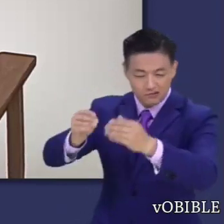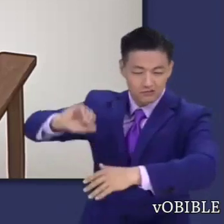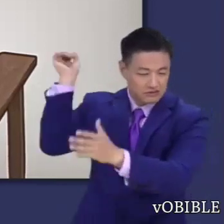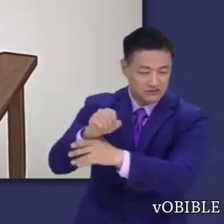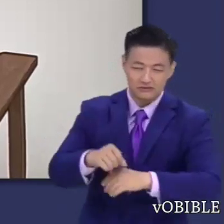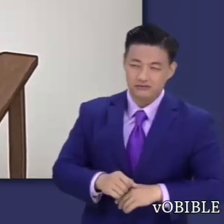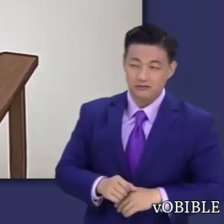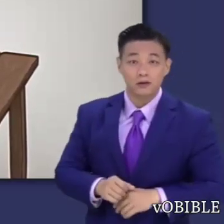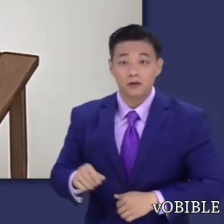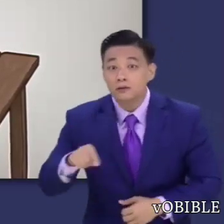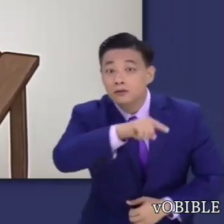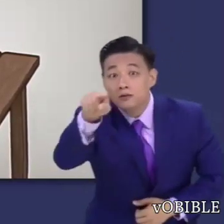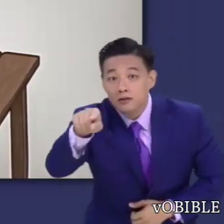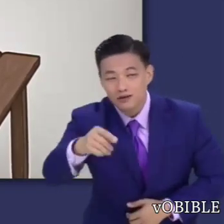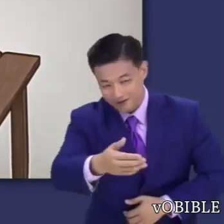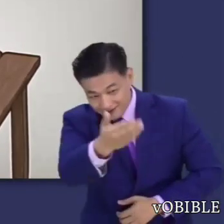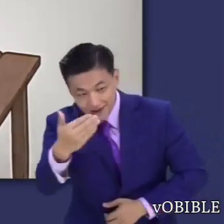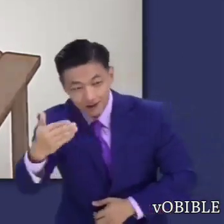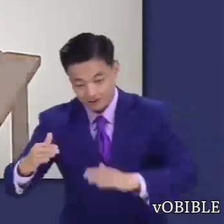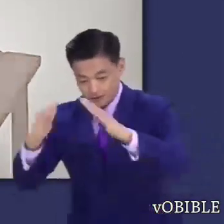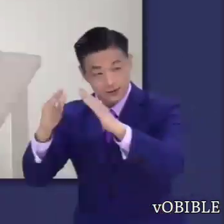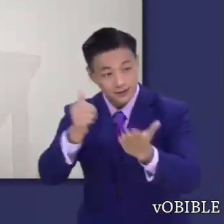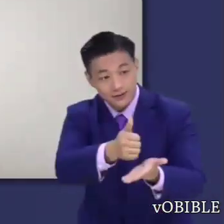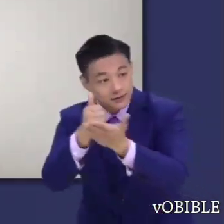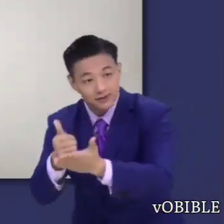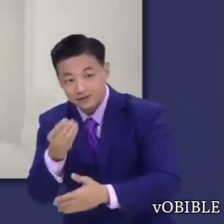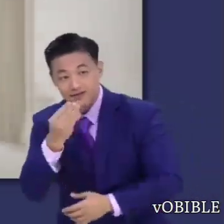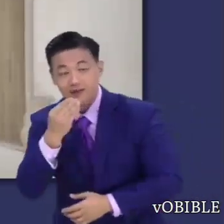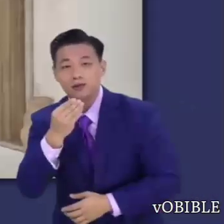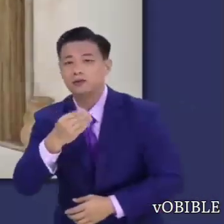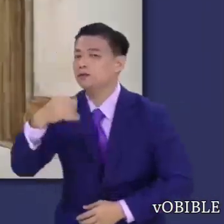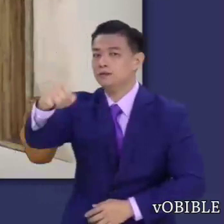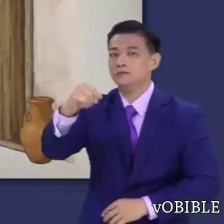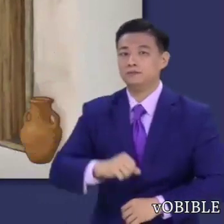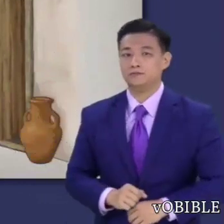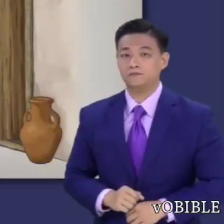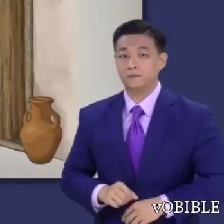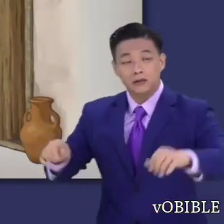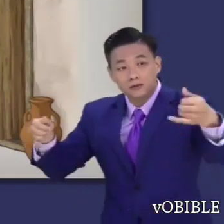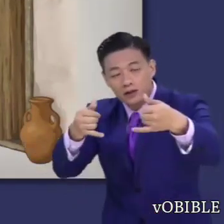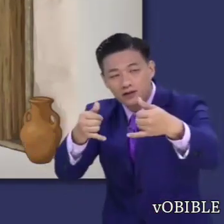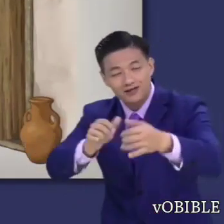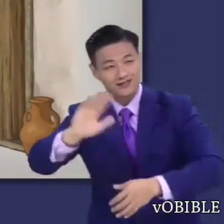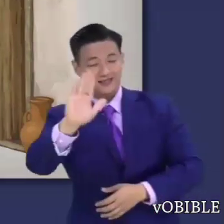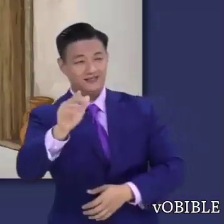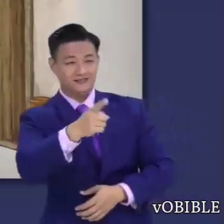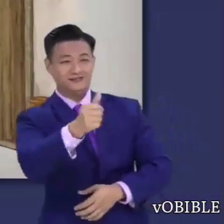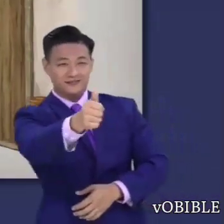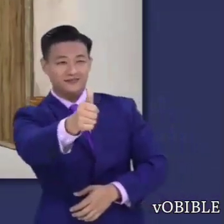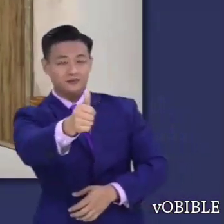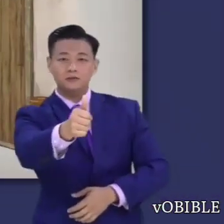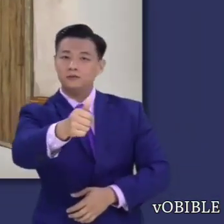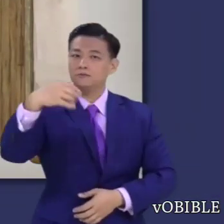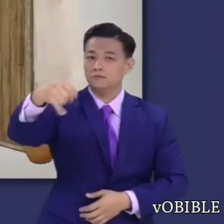于怎样对待偏离基督教导的人。他提醒基督徒说，绝不可请他进你们家里去，也不